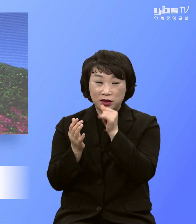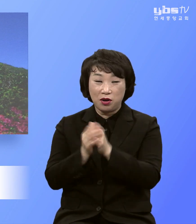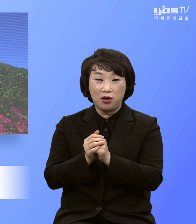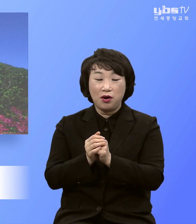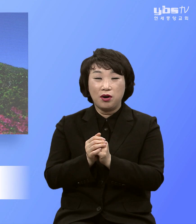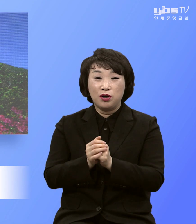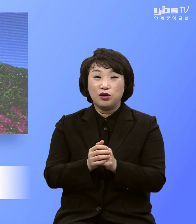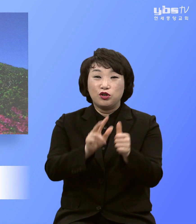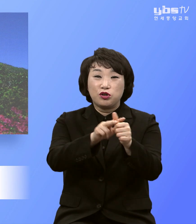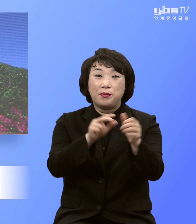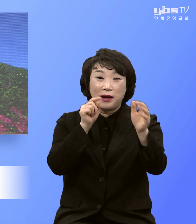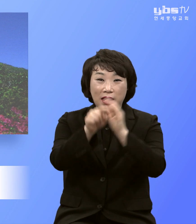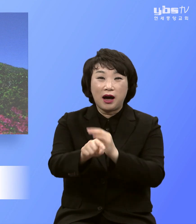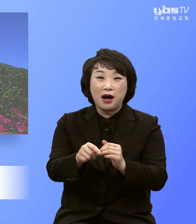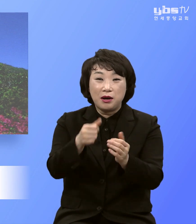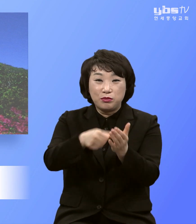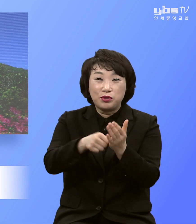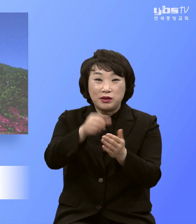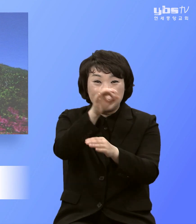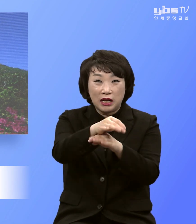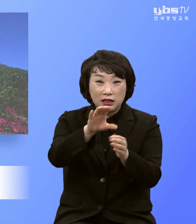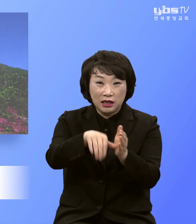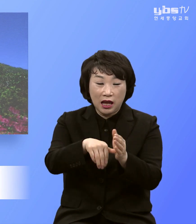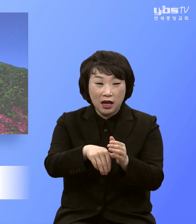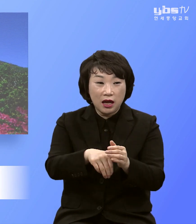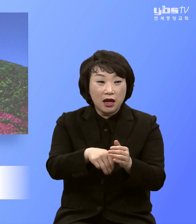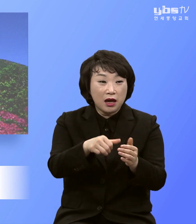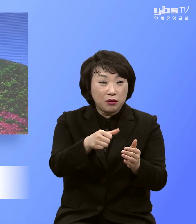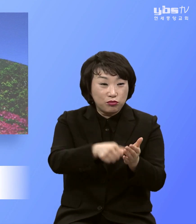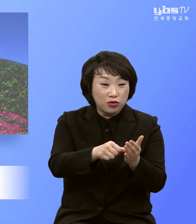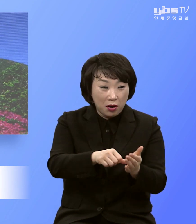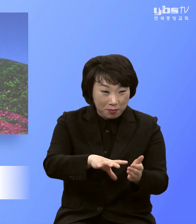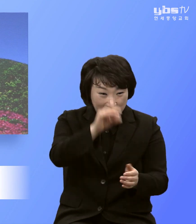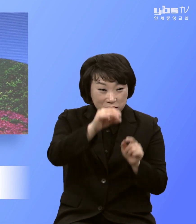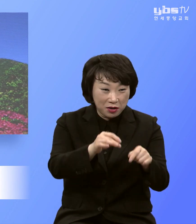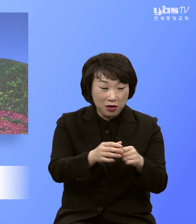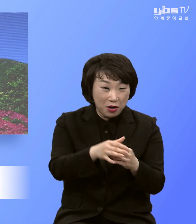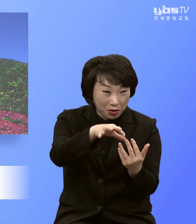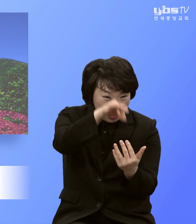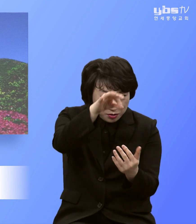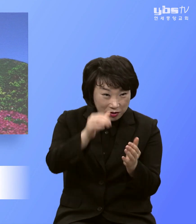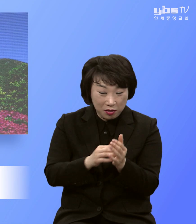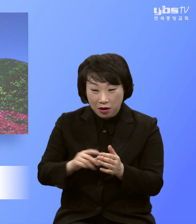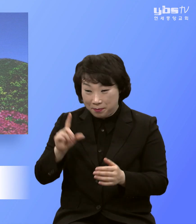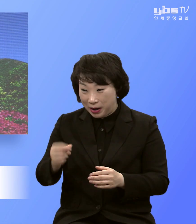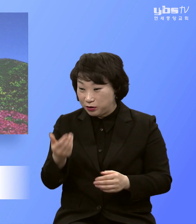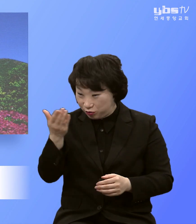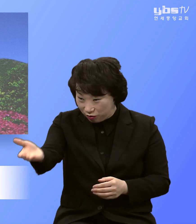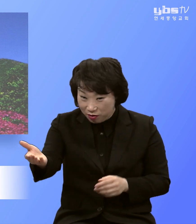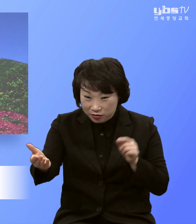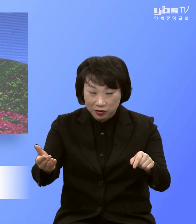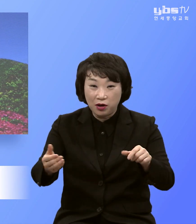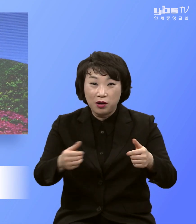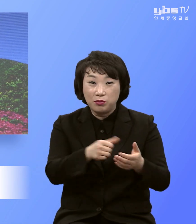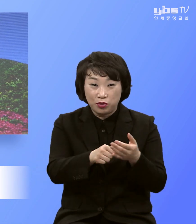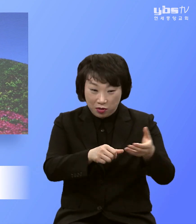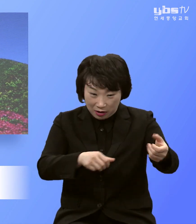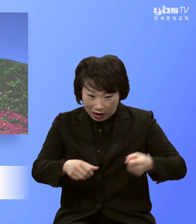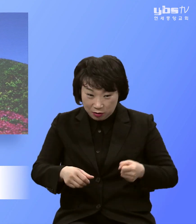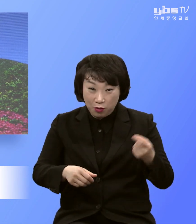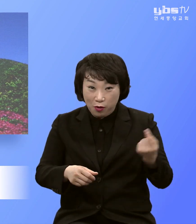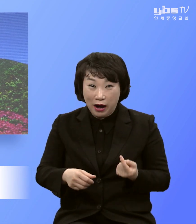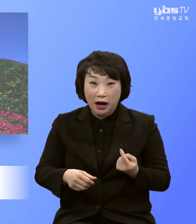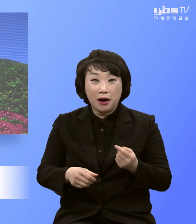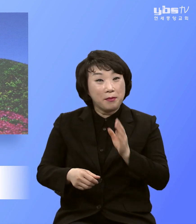가서 물건 살 때는 그냥 물건부터 10,000원어치 고르고 돈 딱 주고 물건 갖고는 이